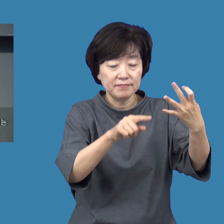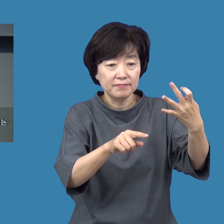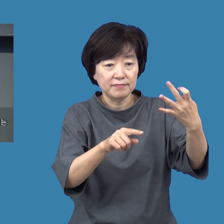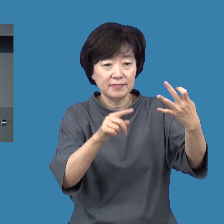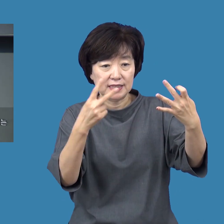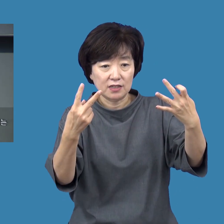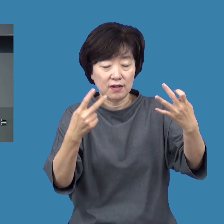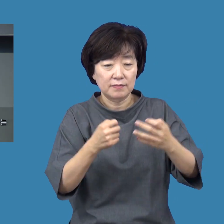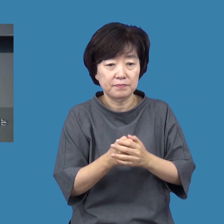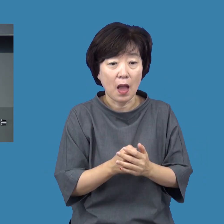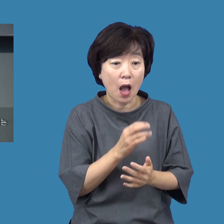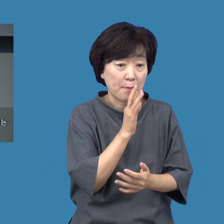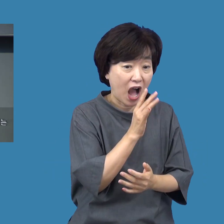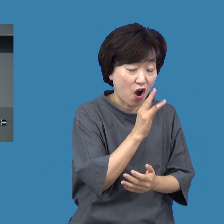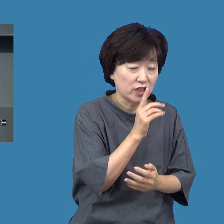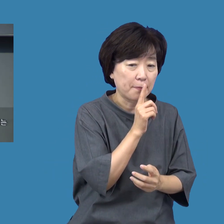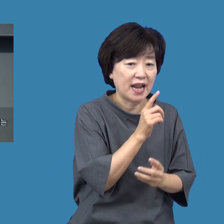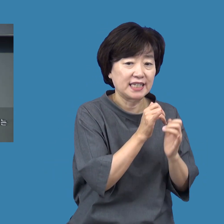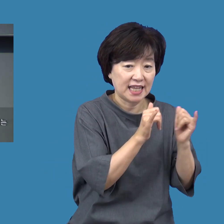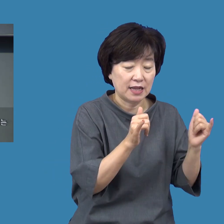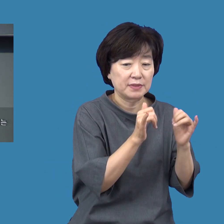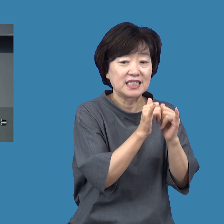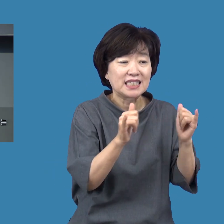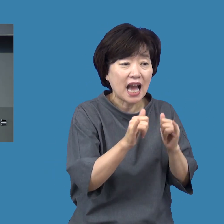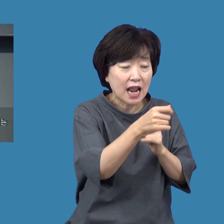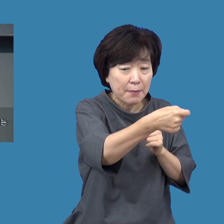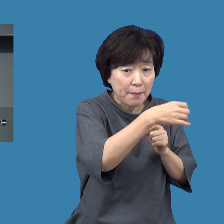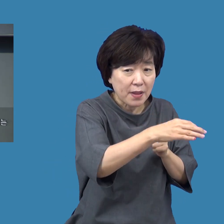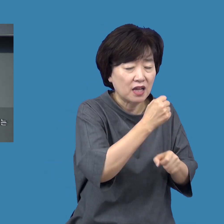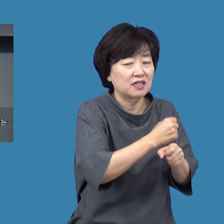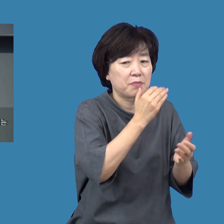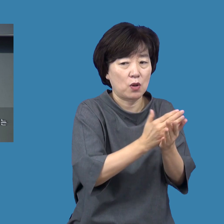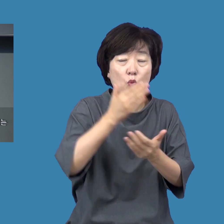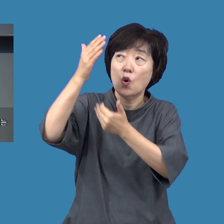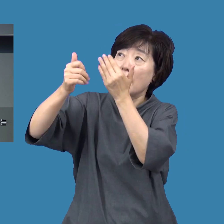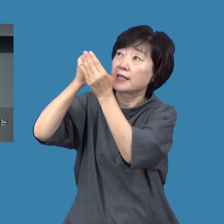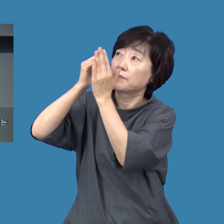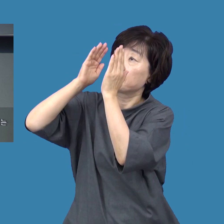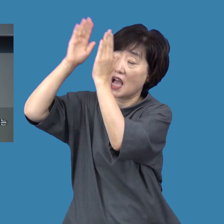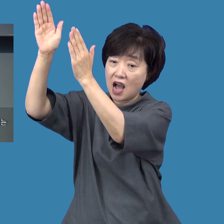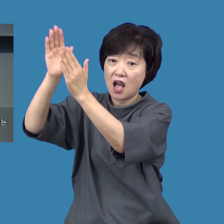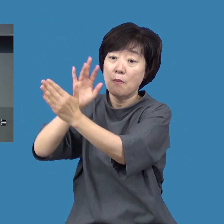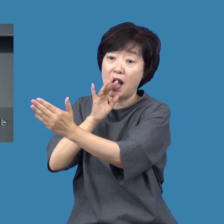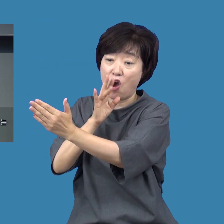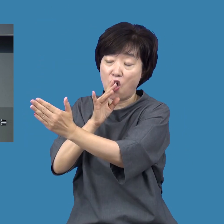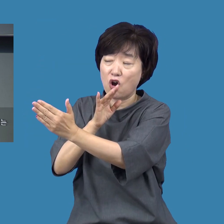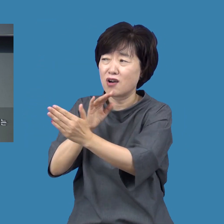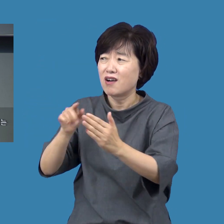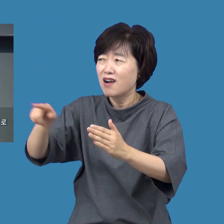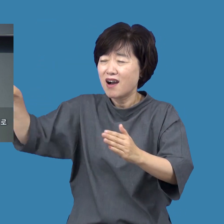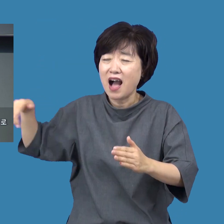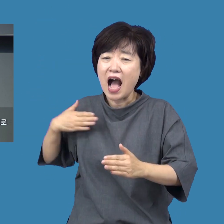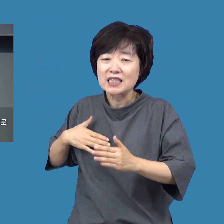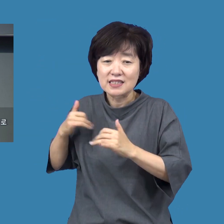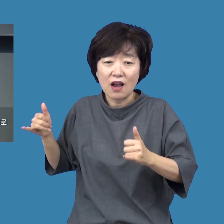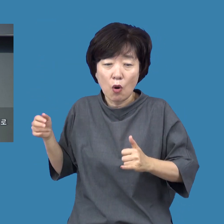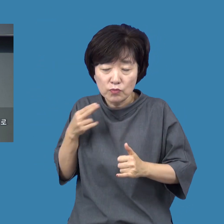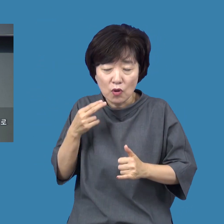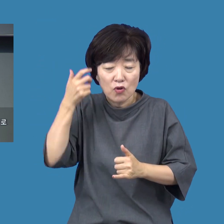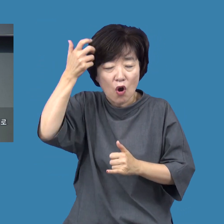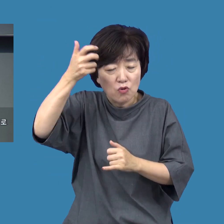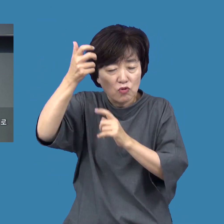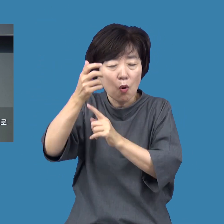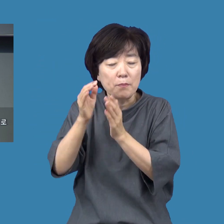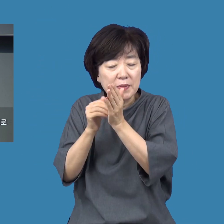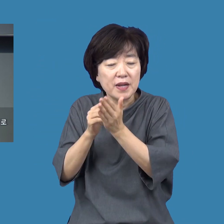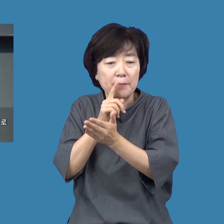시작. 방언을 말하는 자는 사람에게 하지 아니하고 하나님께 하나니 이는 알아듣는 자가 없고 영으로 비밀을 말함이라. 그러나